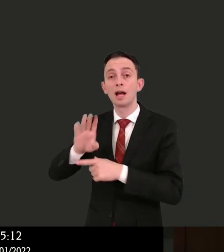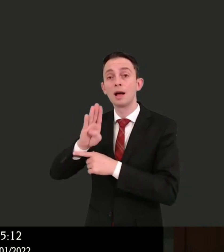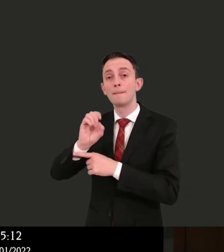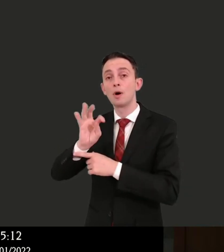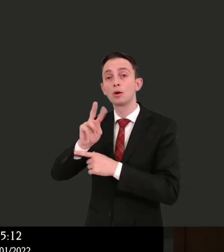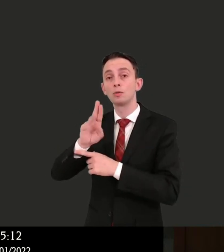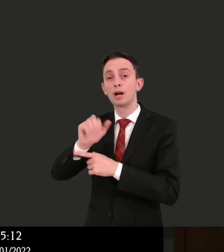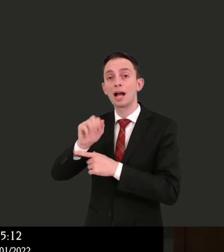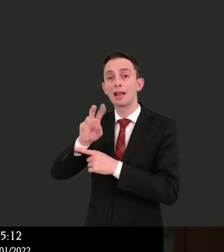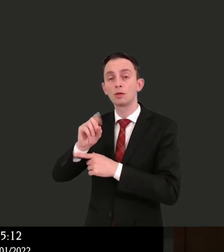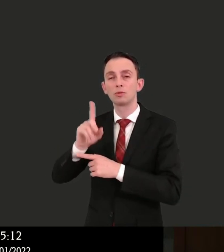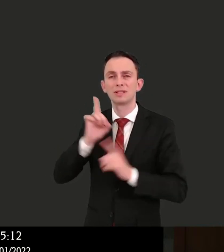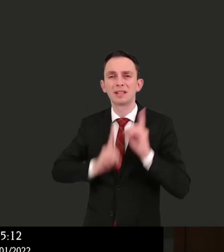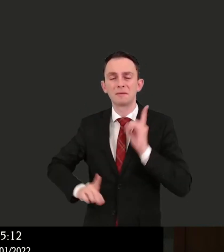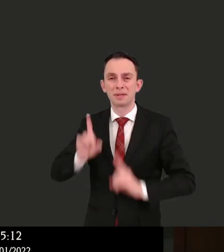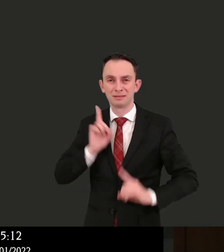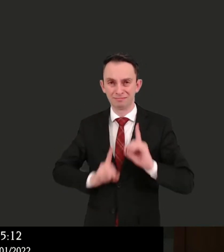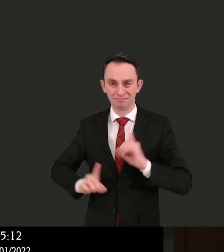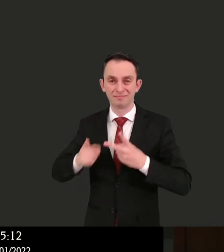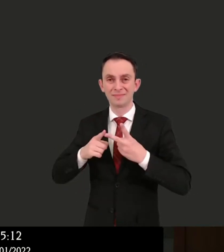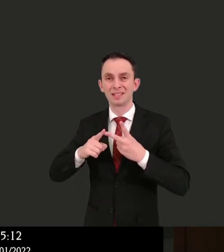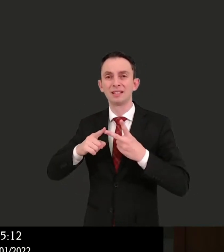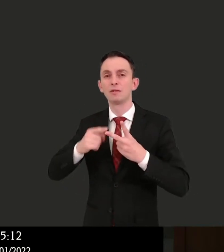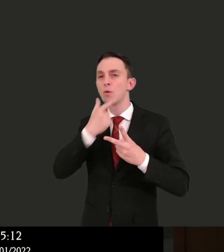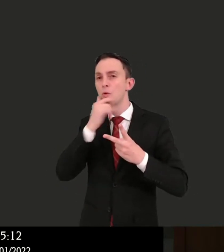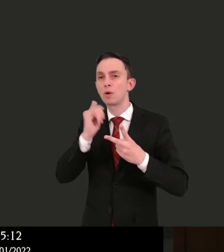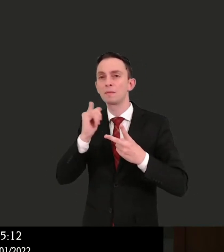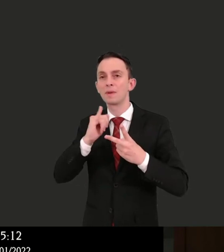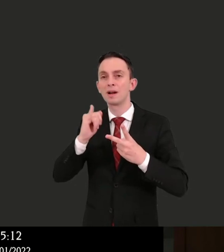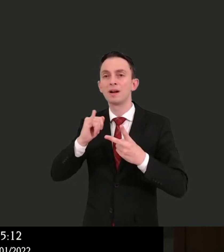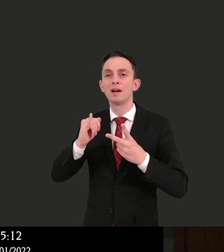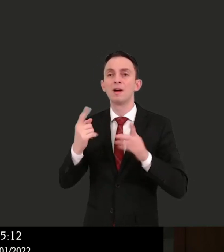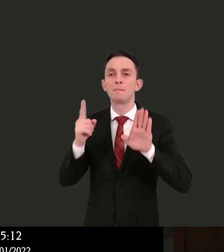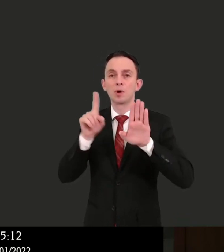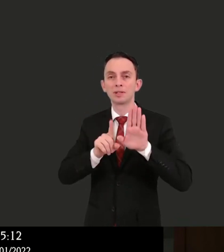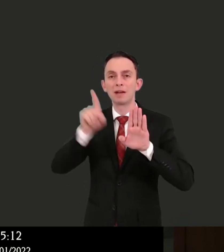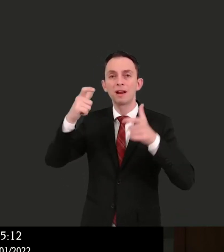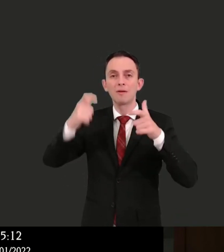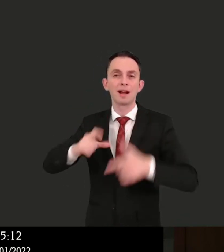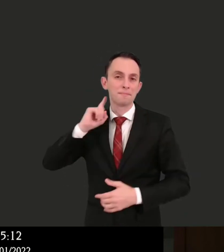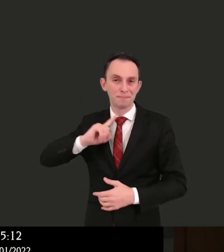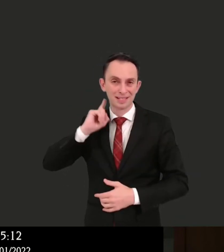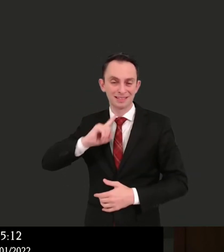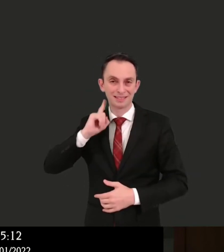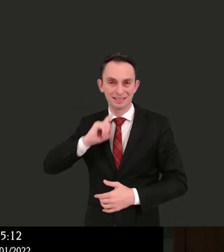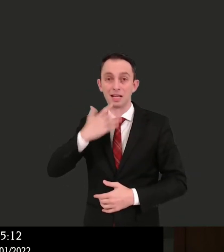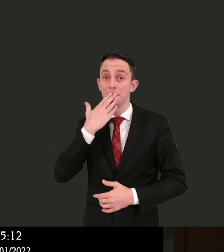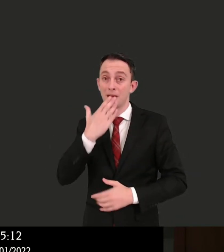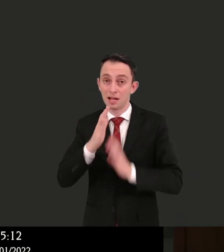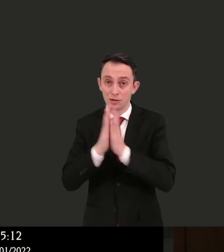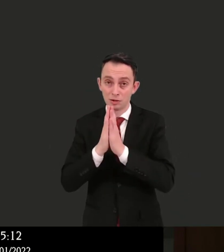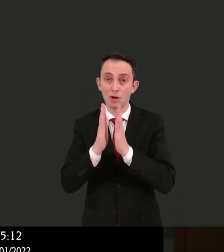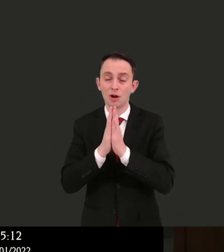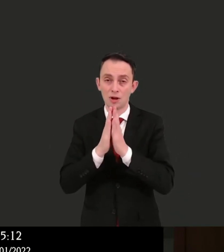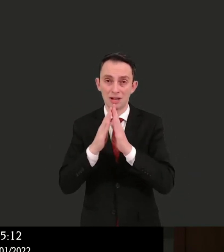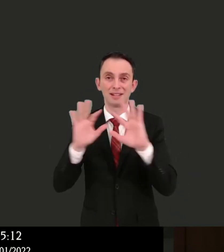orações. Irmão Serapião Corrêa Mourão, porteiro da congregação de Janaína, Minas Gerais, roga nossas orações